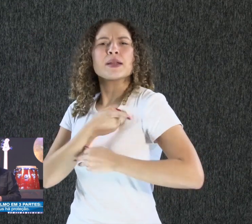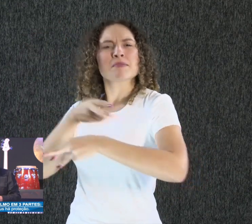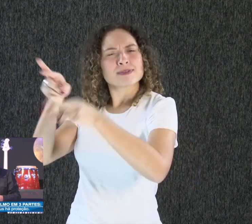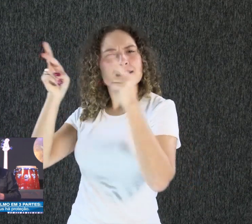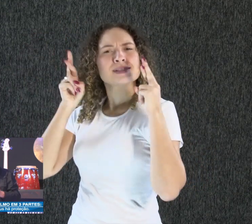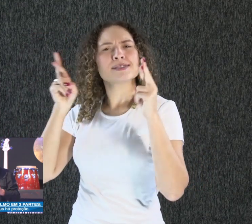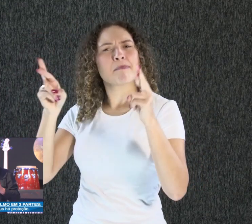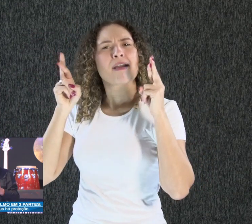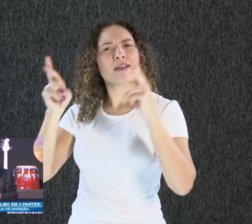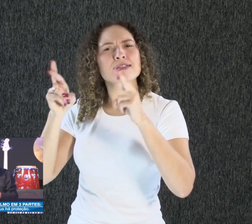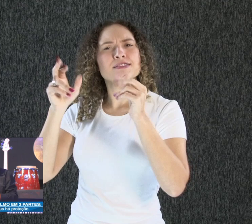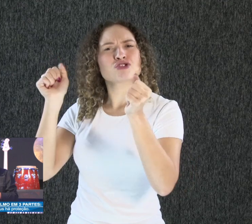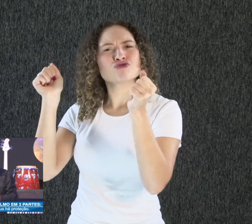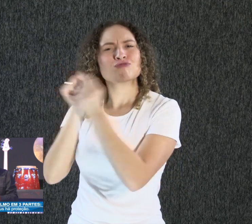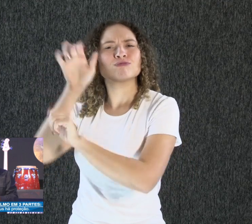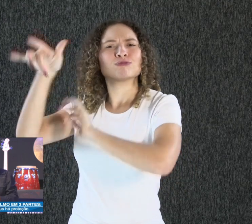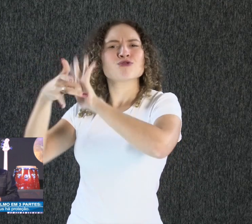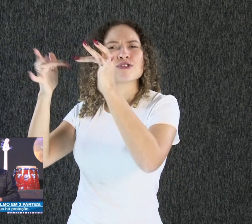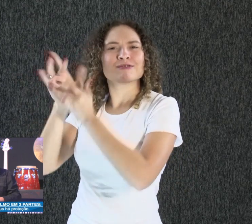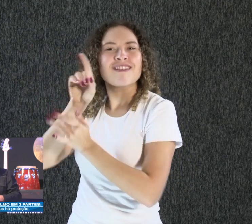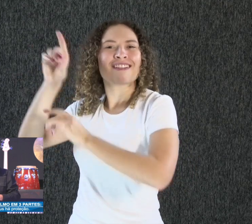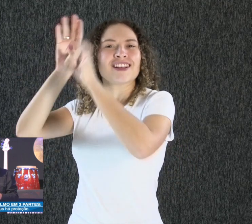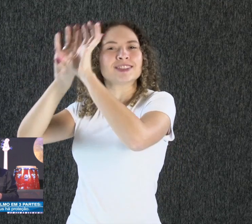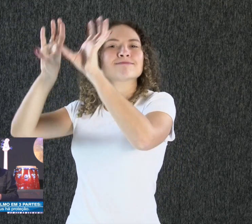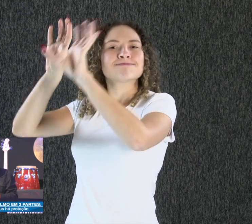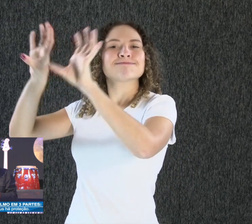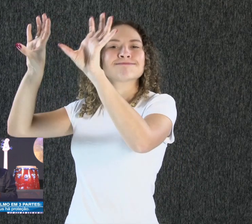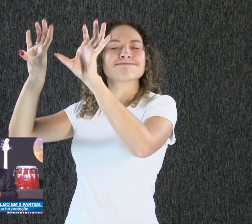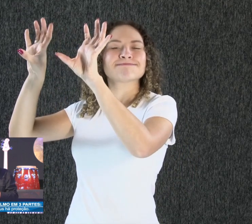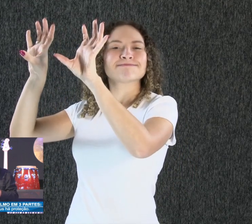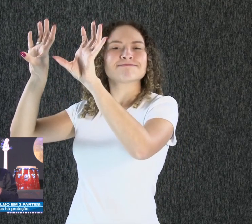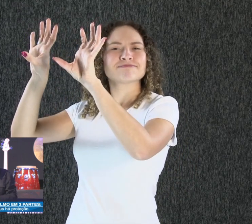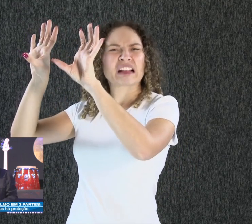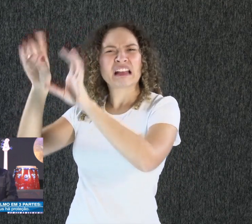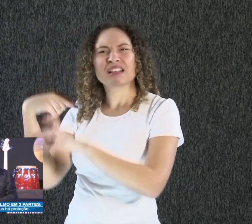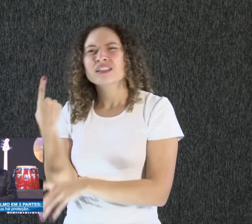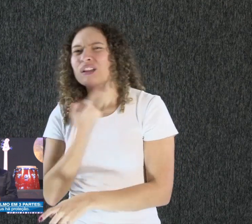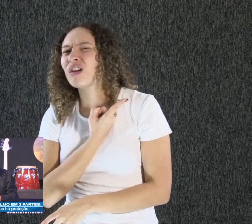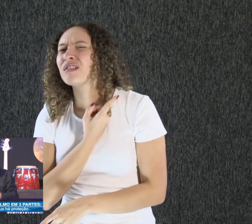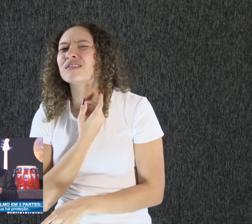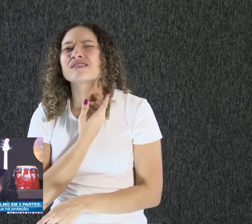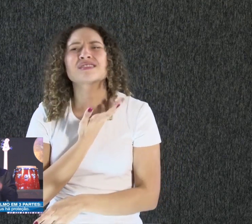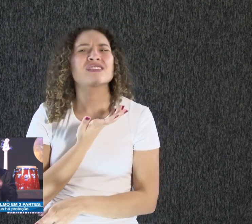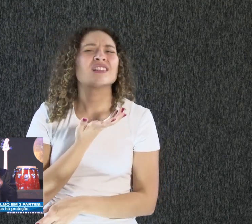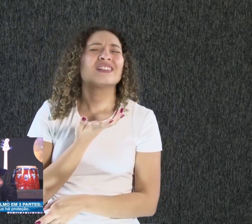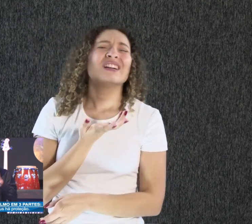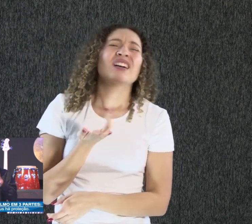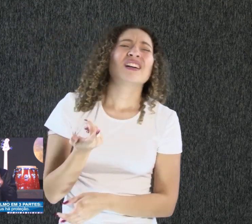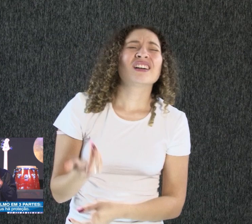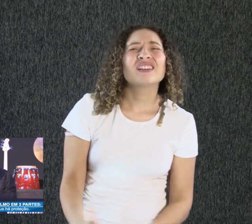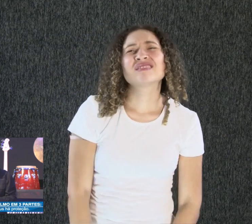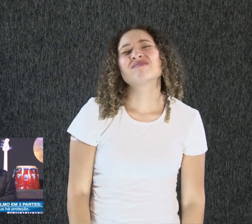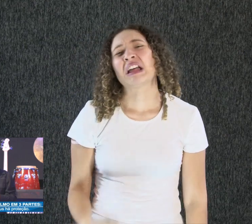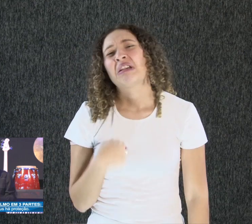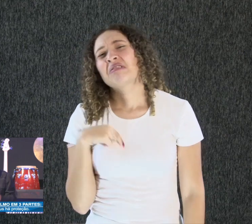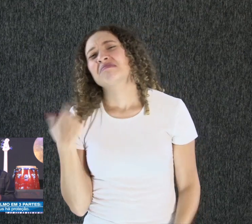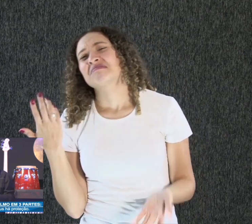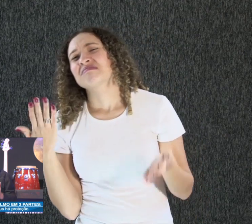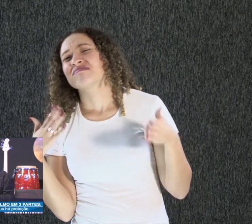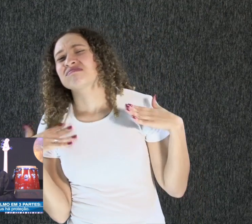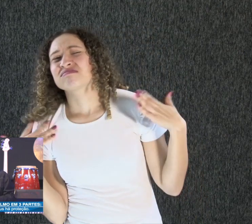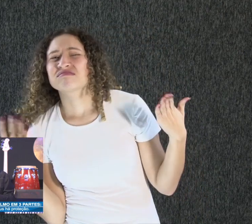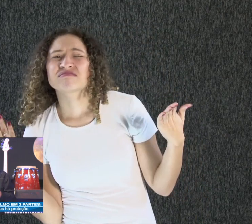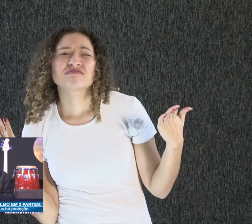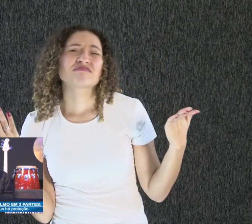vida, esperança da glória. Portanto, não desanime, porque Ele nos dá livramentos todos